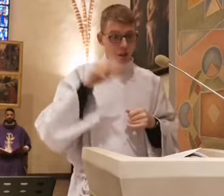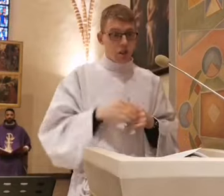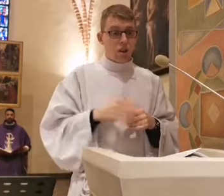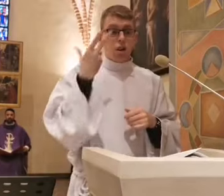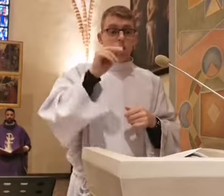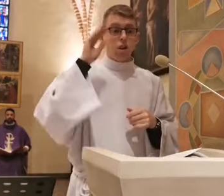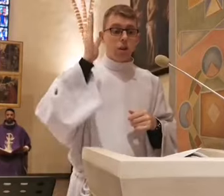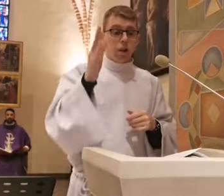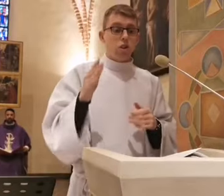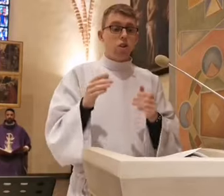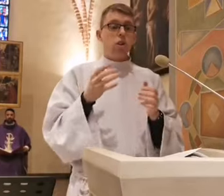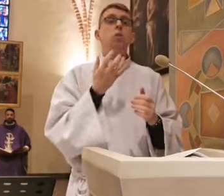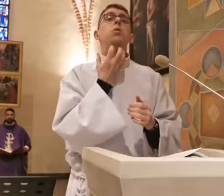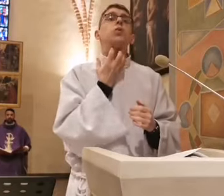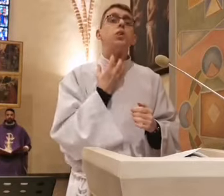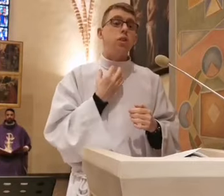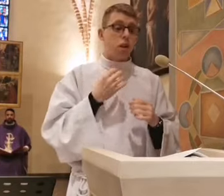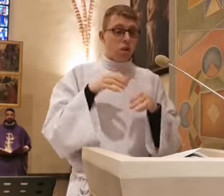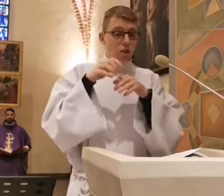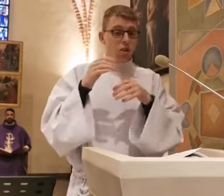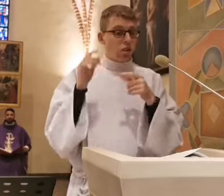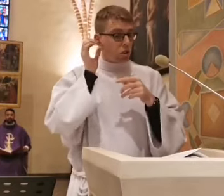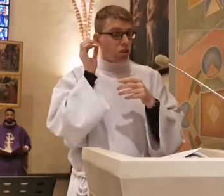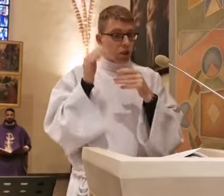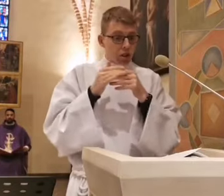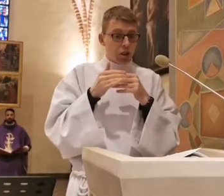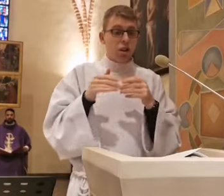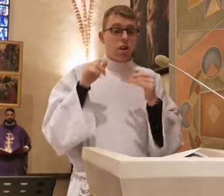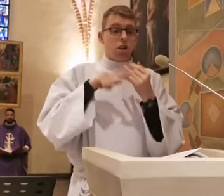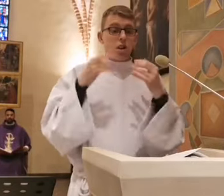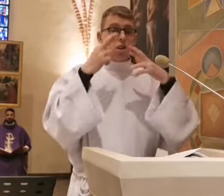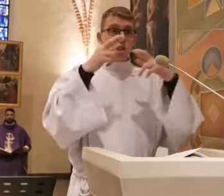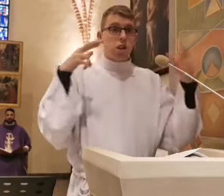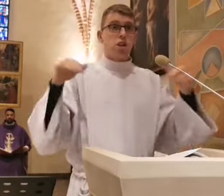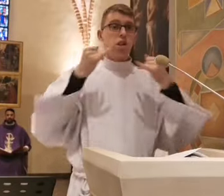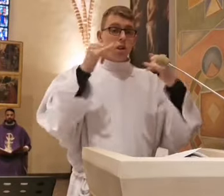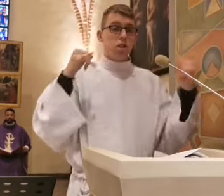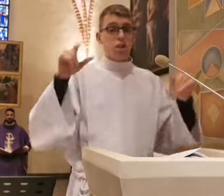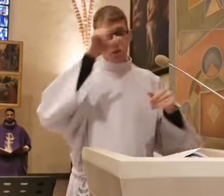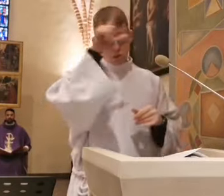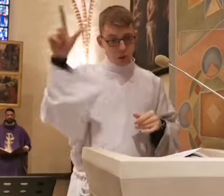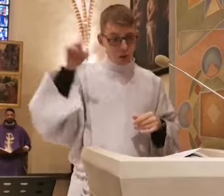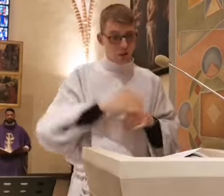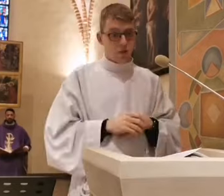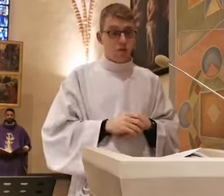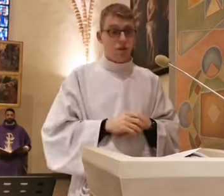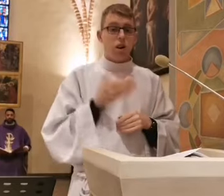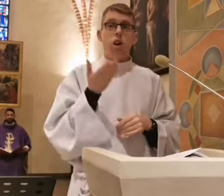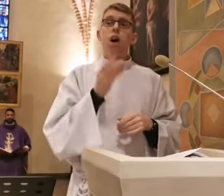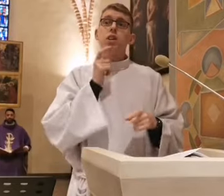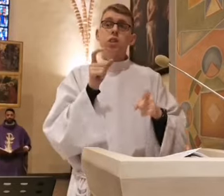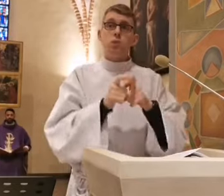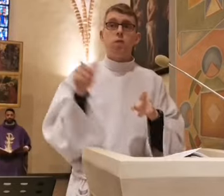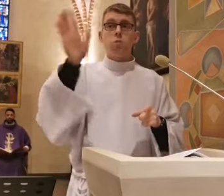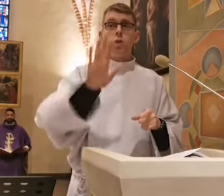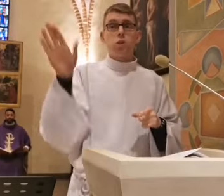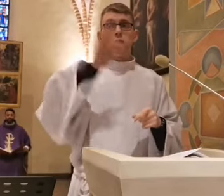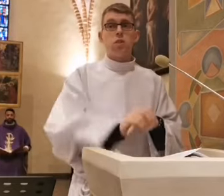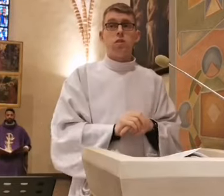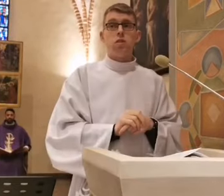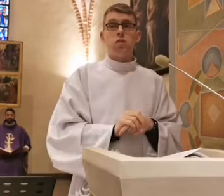ludzi. Nie będziesz pożądał żony i rzeczy innych ludzi. Oto